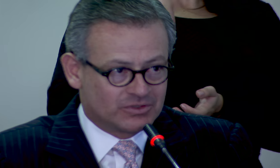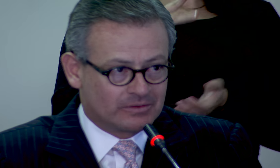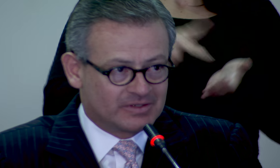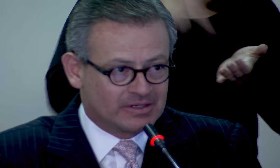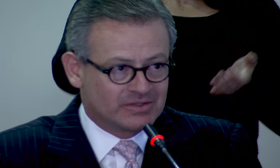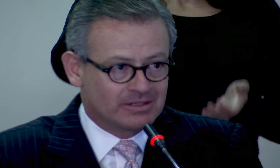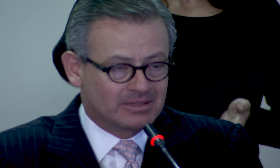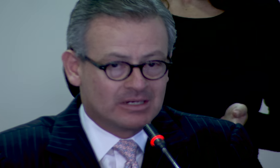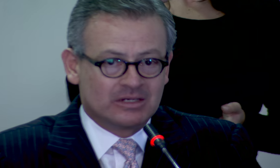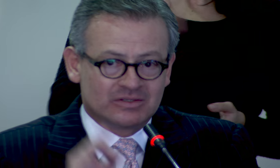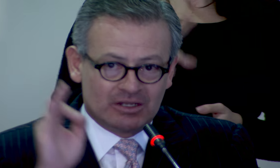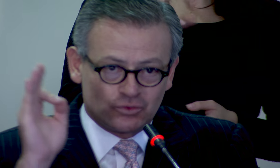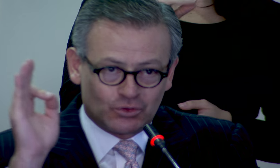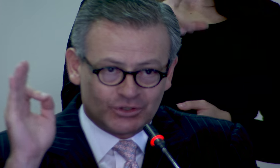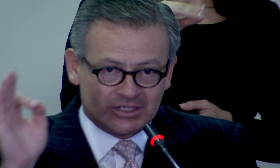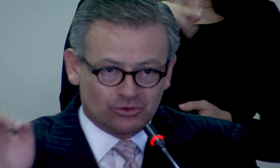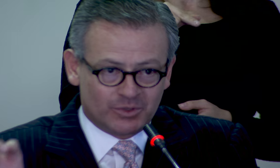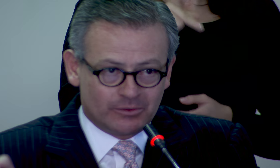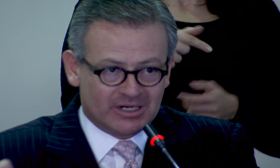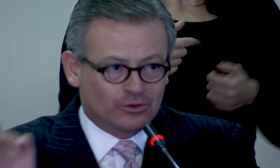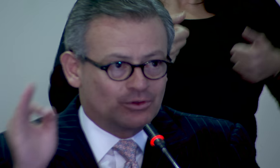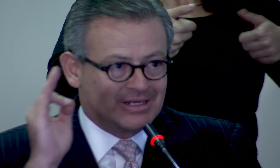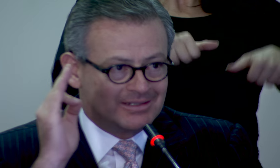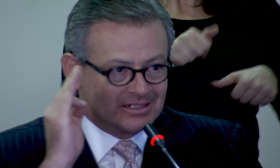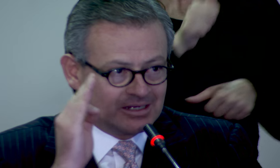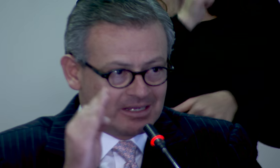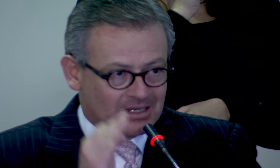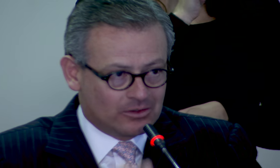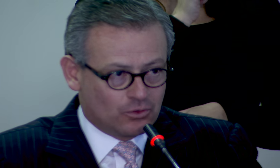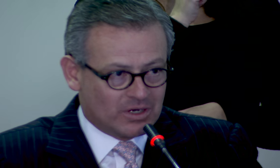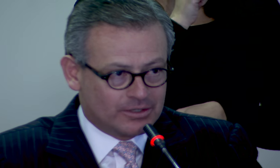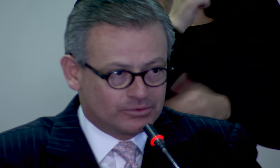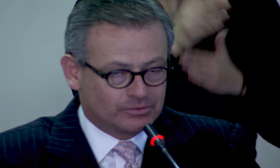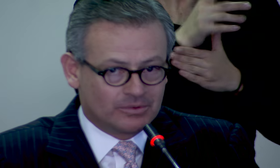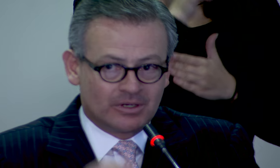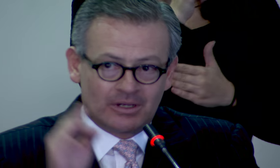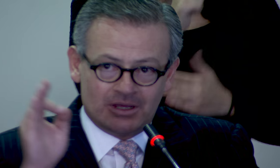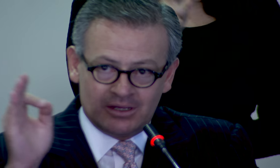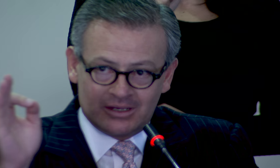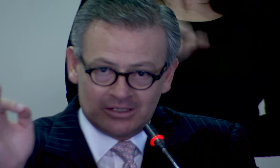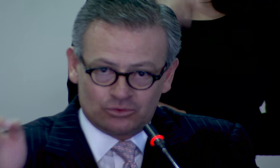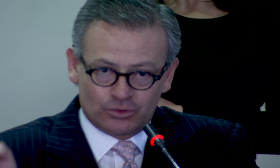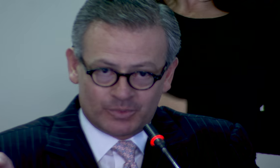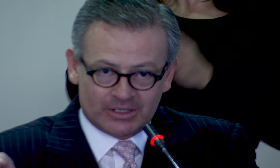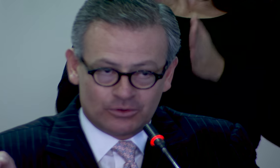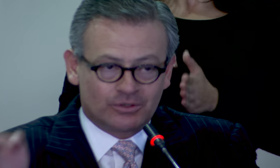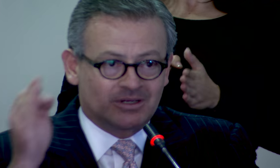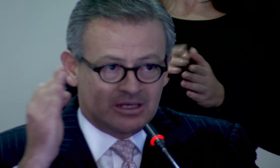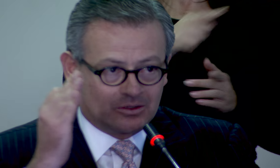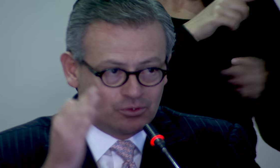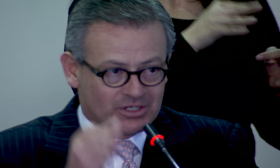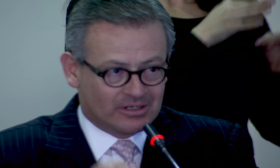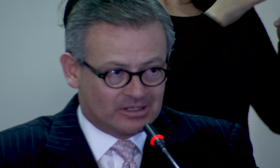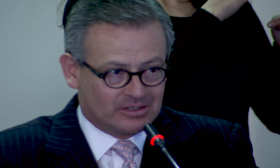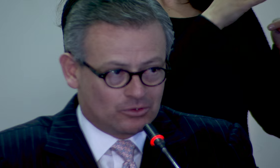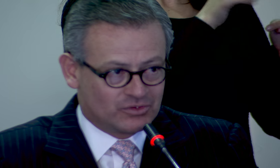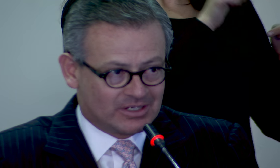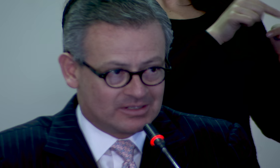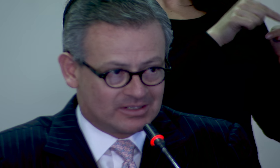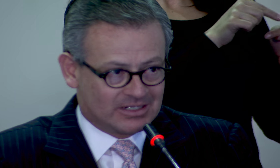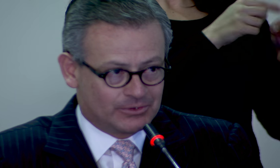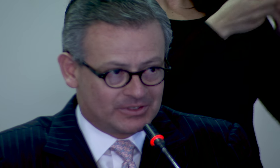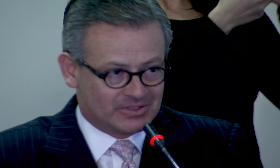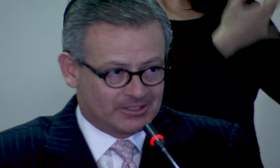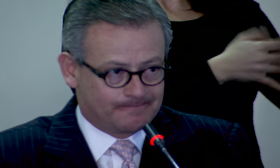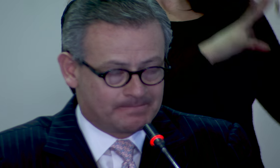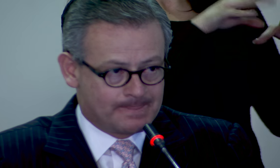gobierno costarricense, es un contrato privado entre el cubano y el tour operador, que incluye el desglose que